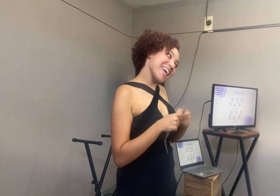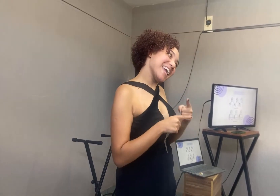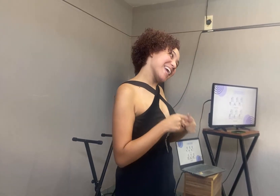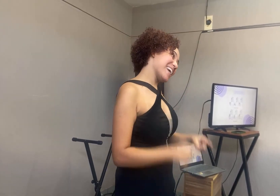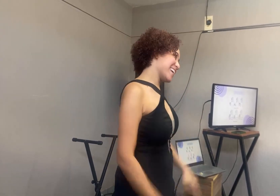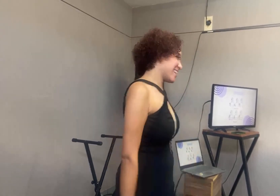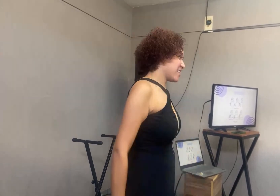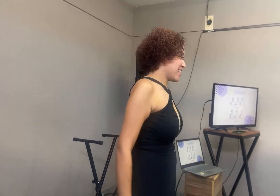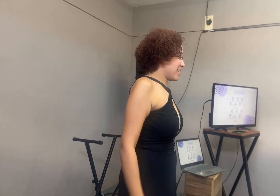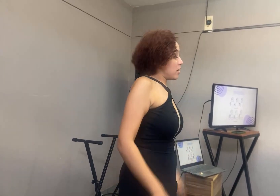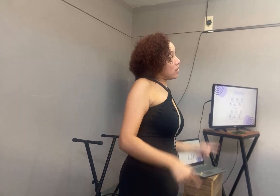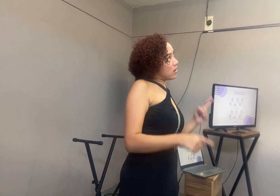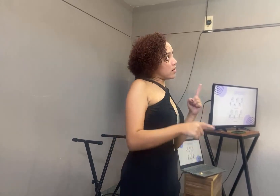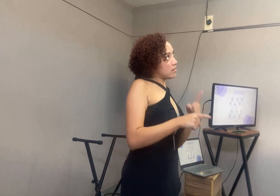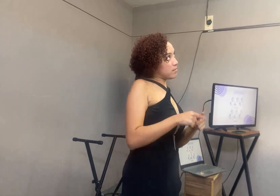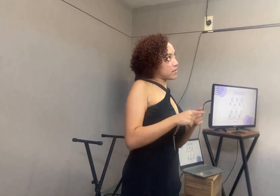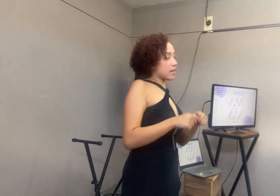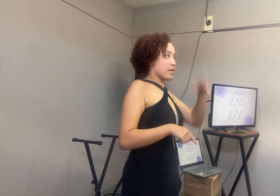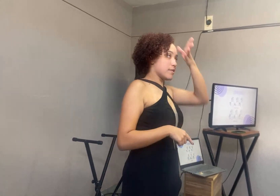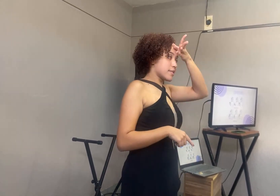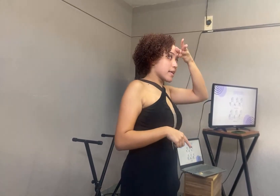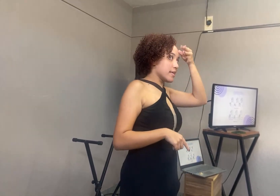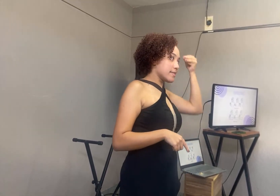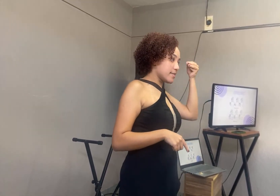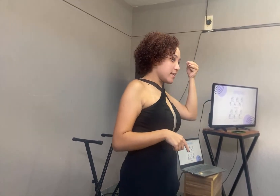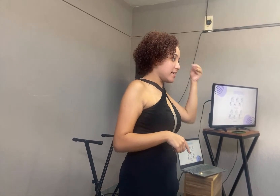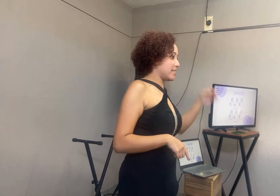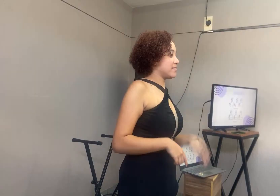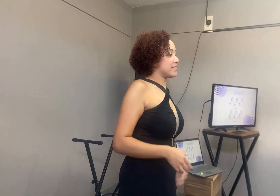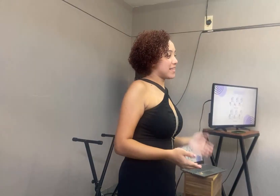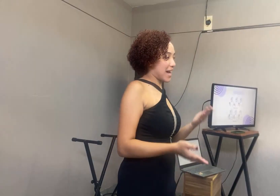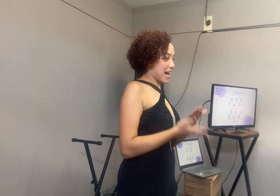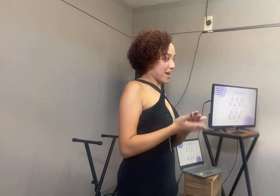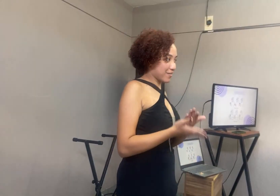quê? Ah, porque eu esqueci. Calma.